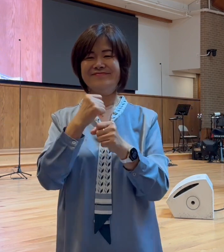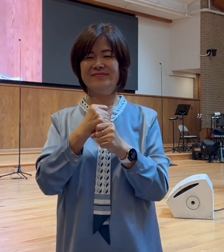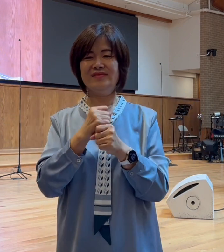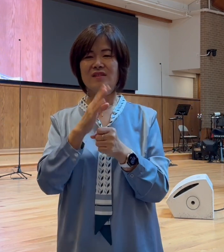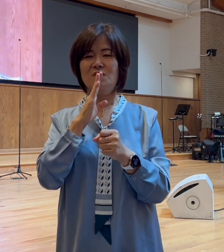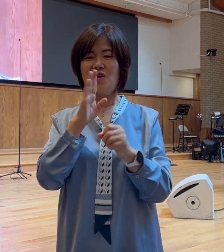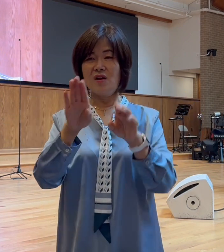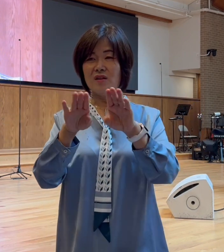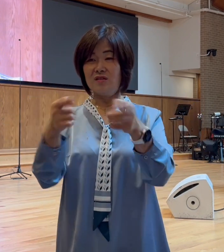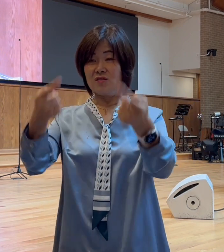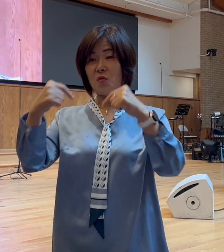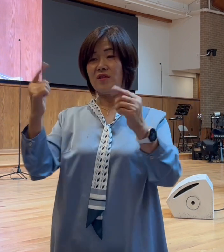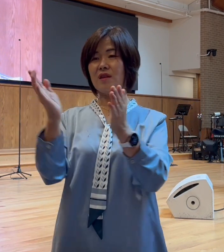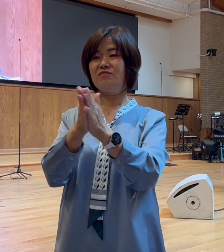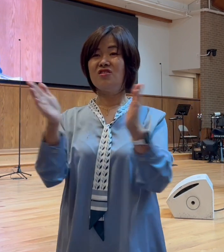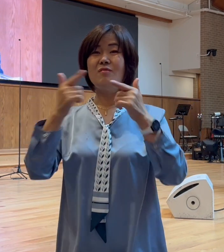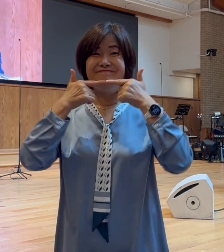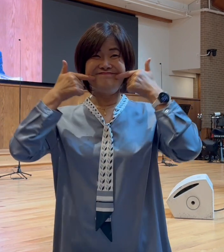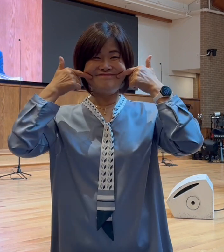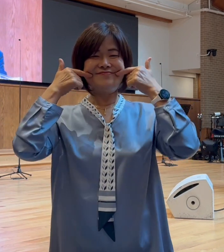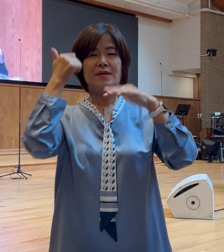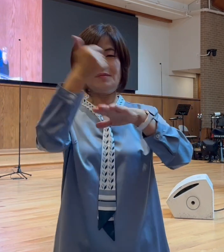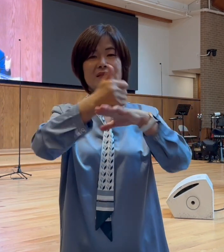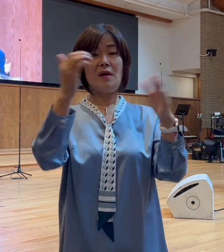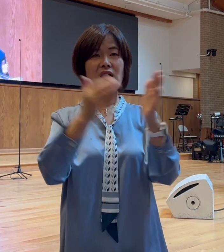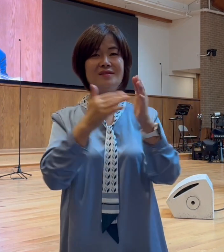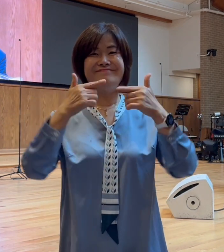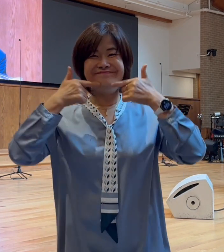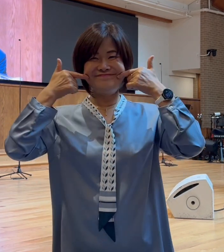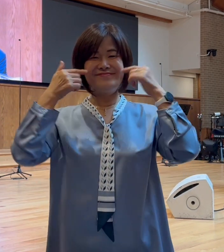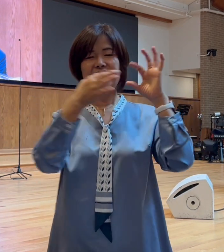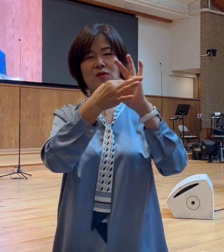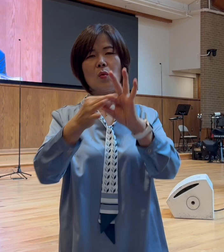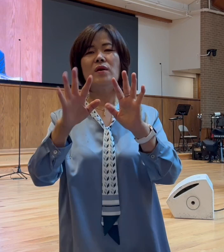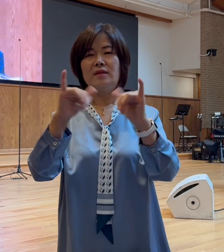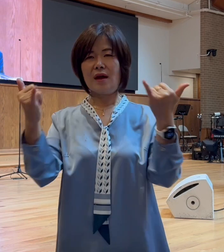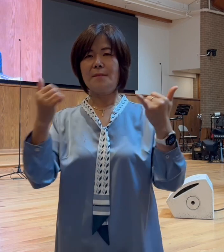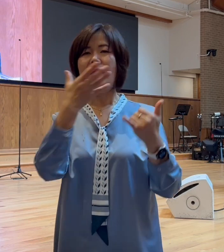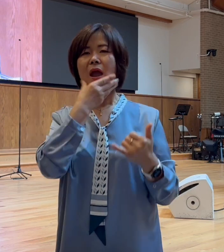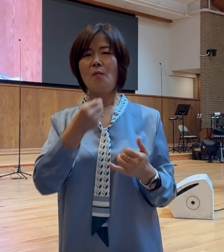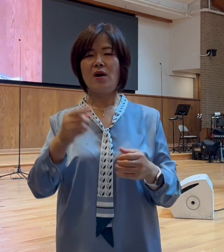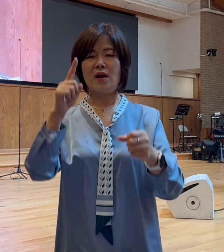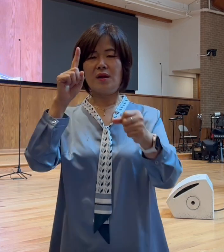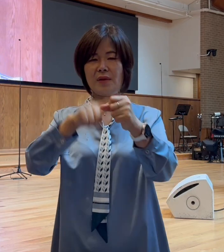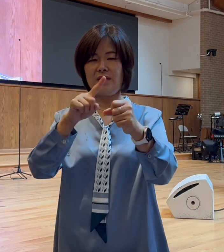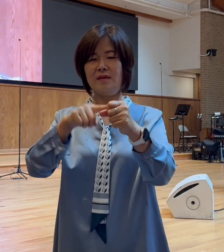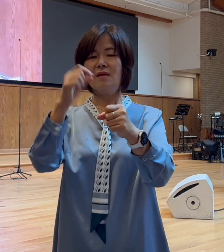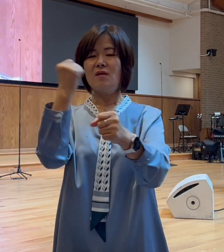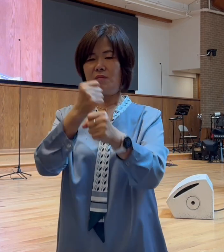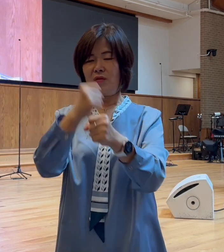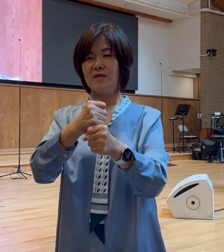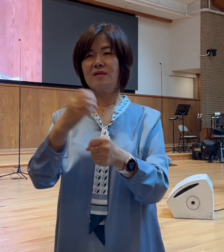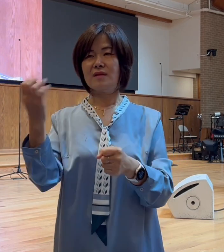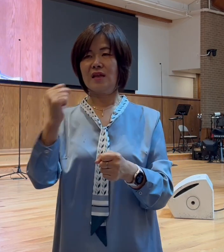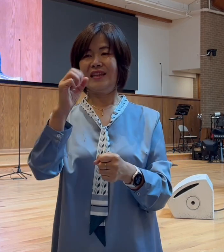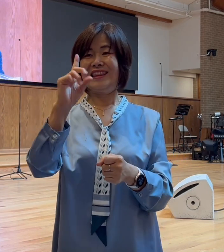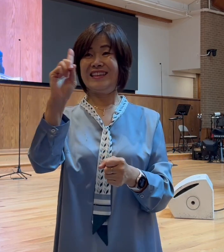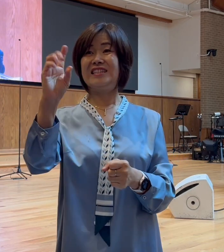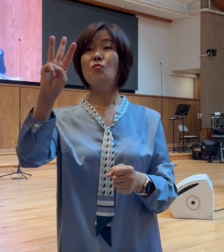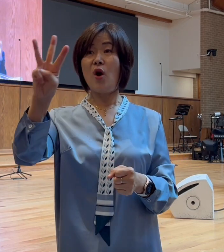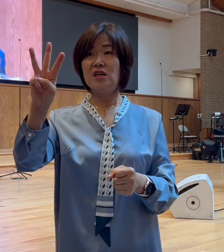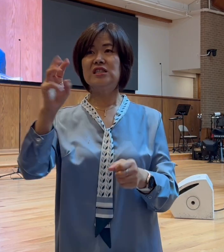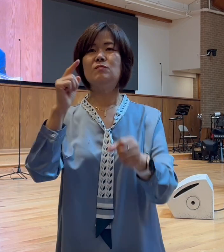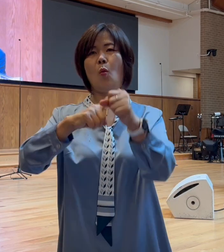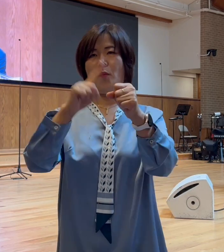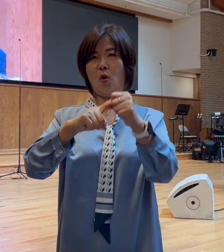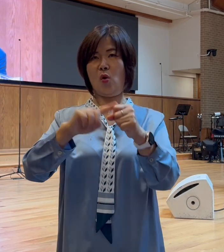들어올 때 손님들의 미소가 나갈 때까지 지속하게 만들므로써 삶을 행복하게 만드는 목적을 달성할 수 있다는 것입니다. 그런데